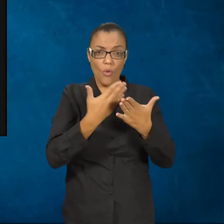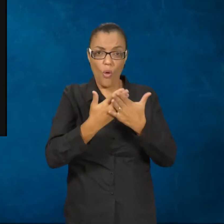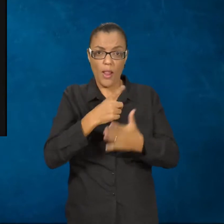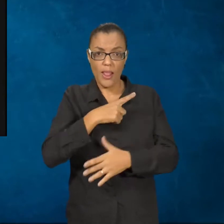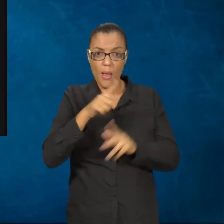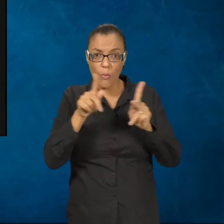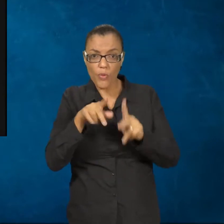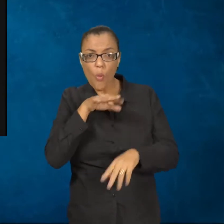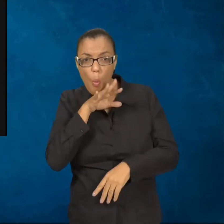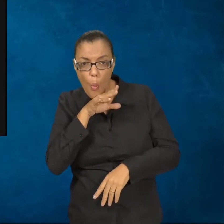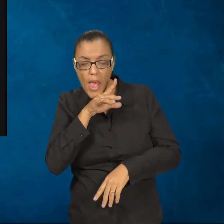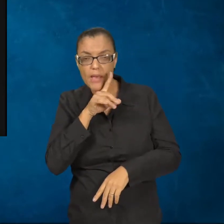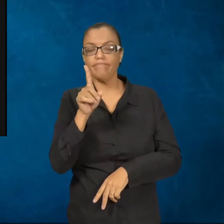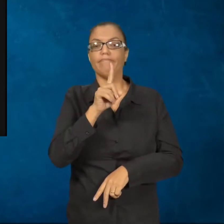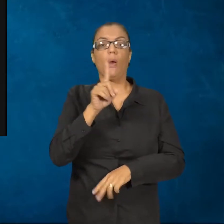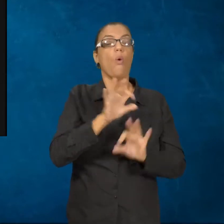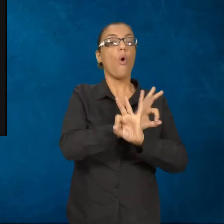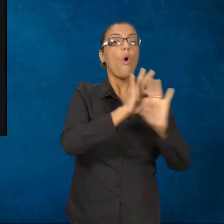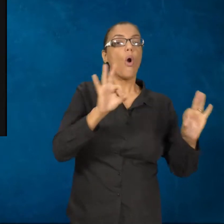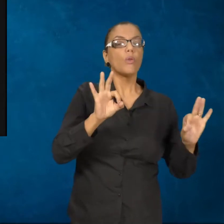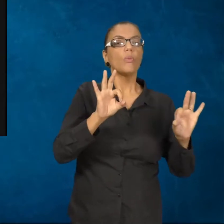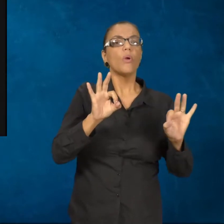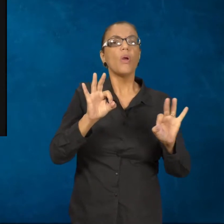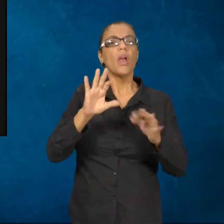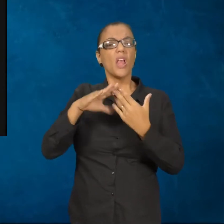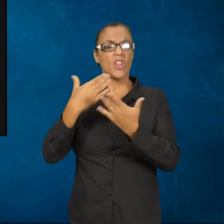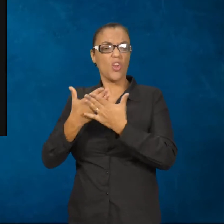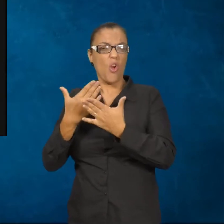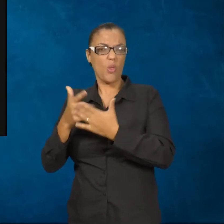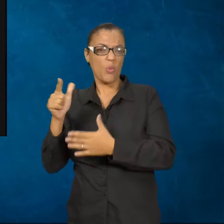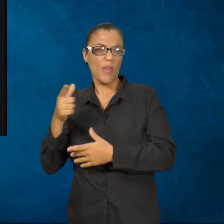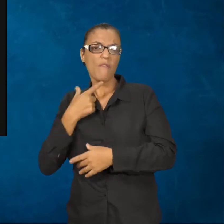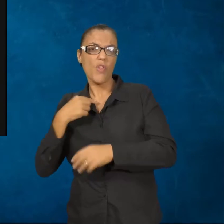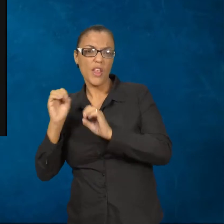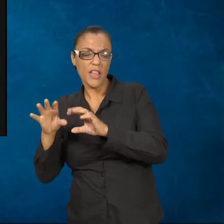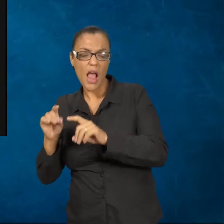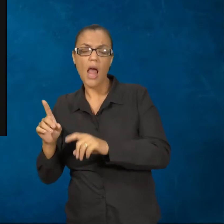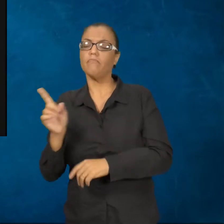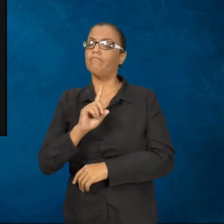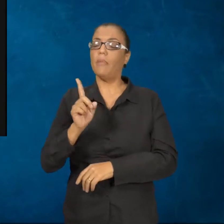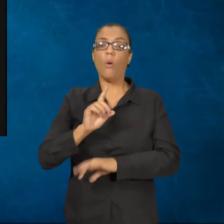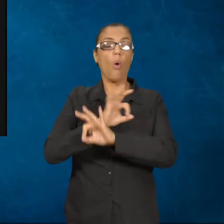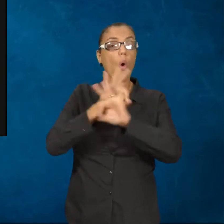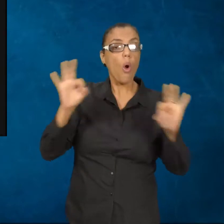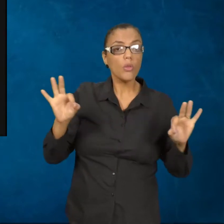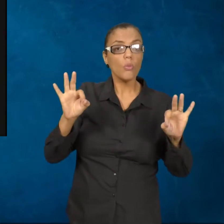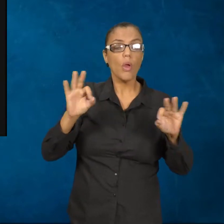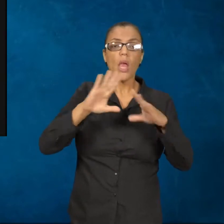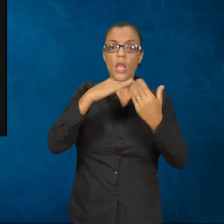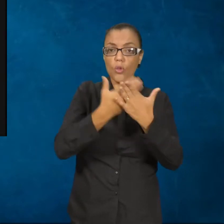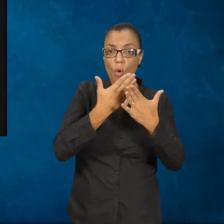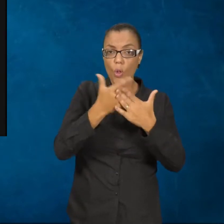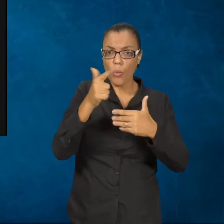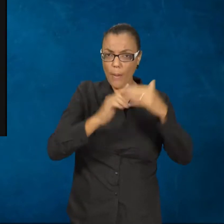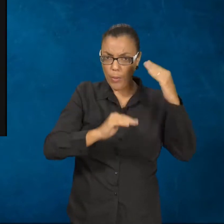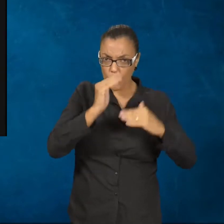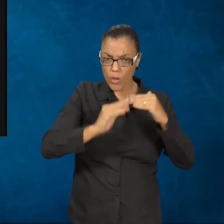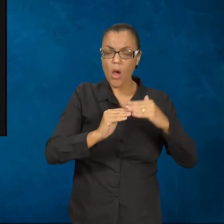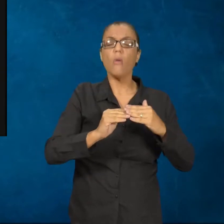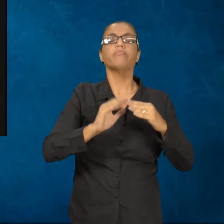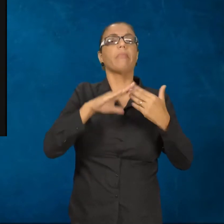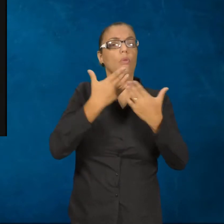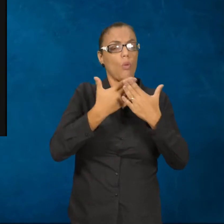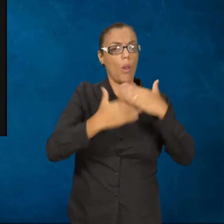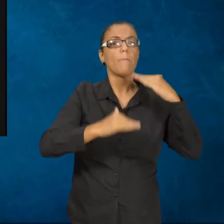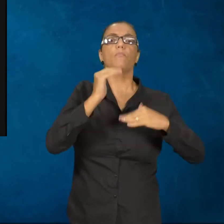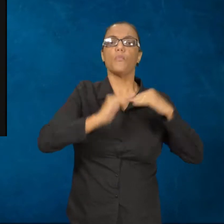maus professores? Não, são ótimos. A escola tem má vontade? Não, é excelente. A escola não é profissional? É profissionalíssima, seríssima. Então qual é o problema?